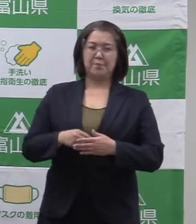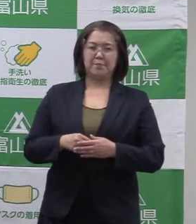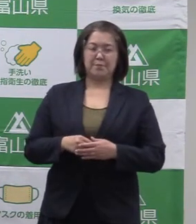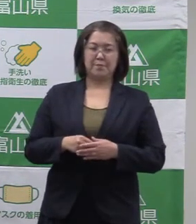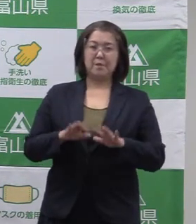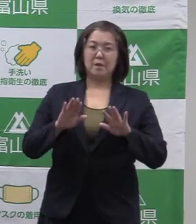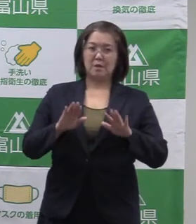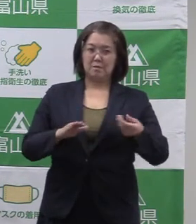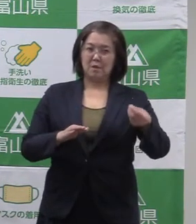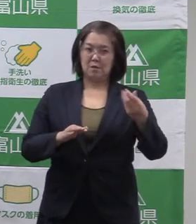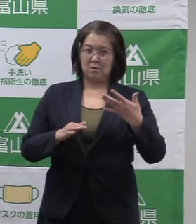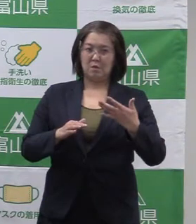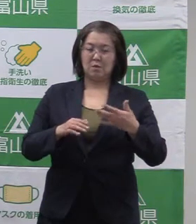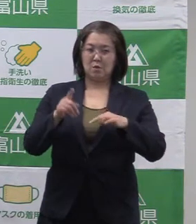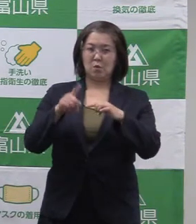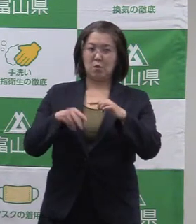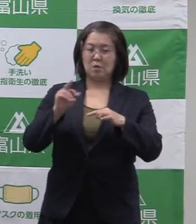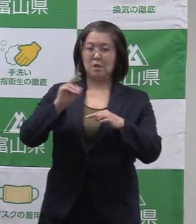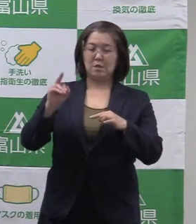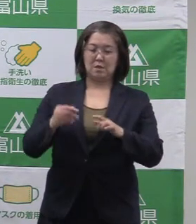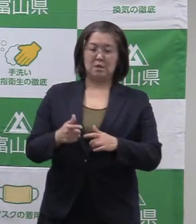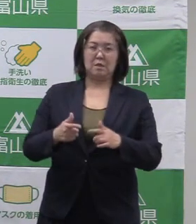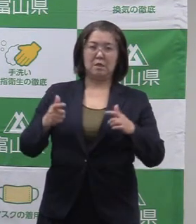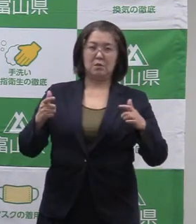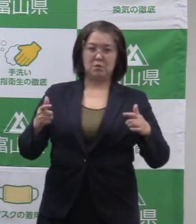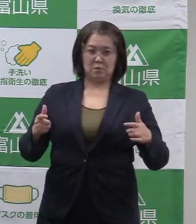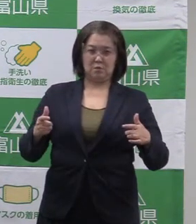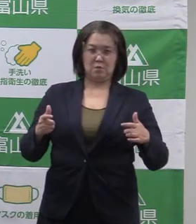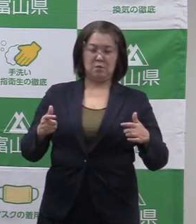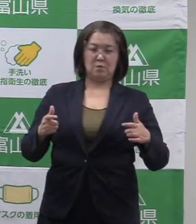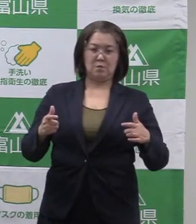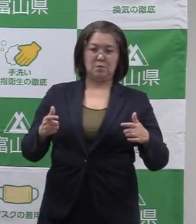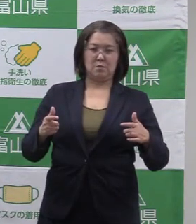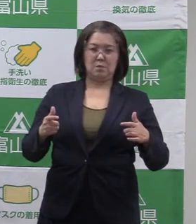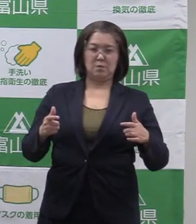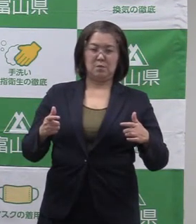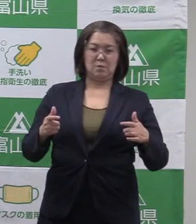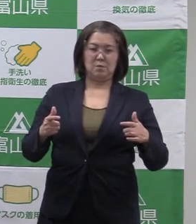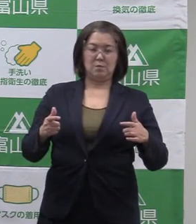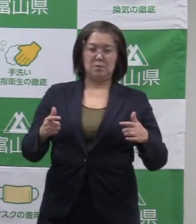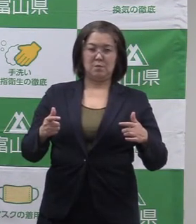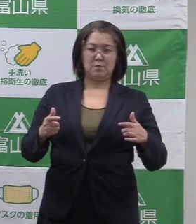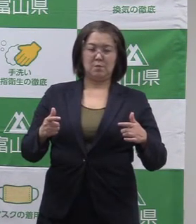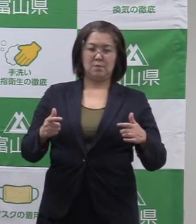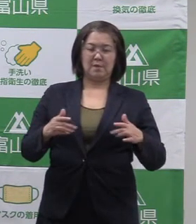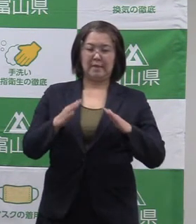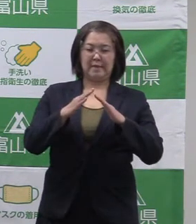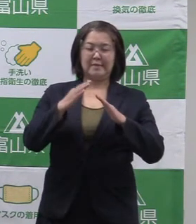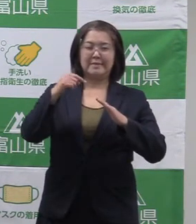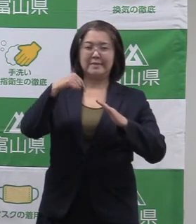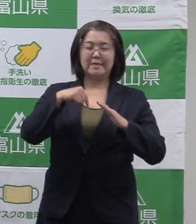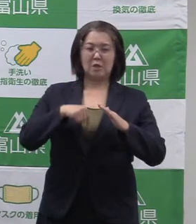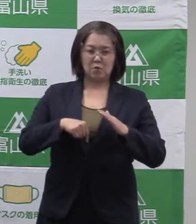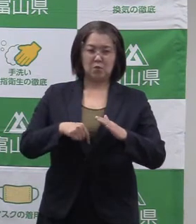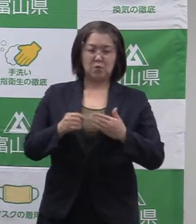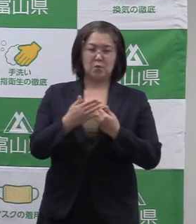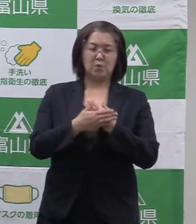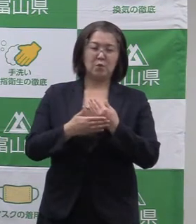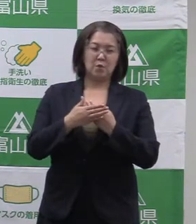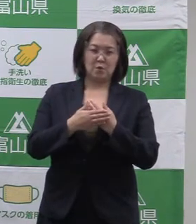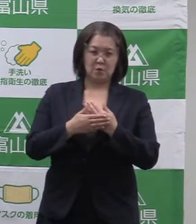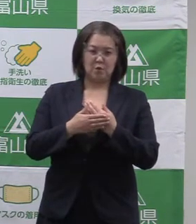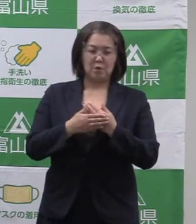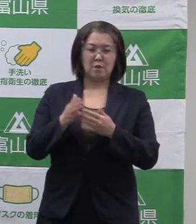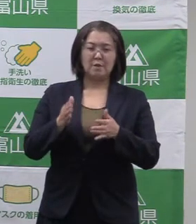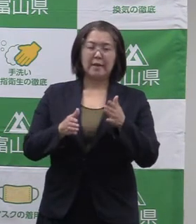今おっしゃったような厚生センターの拡充、それからさっき言った、自宅療養体制のケア